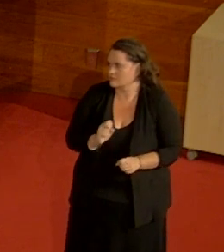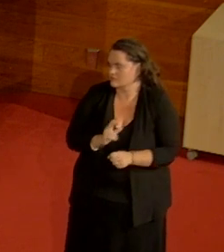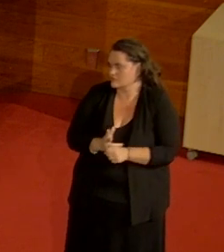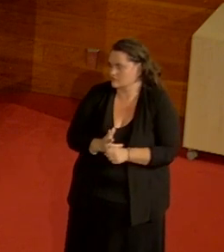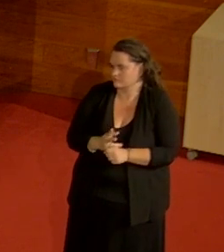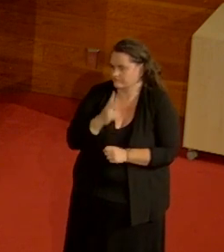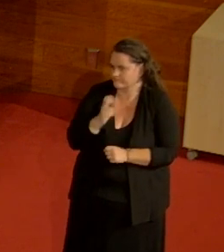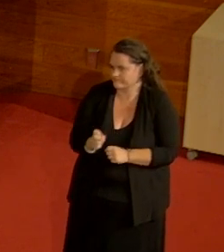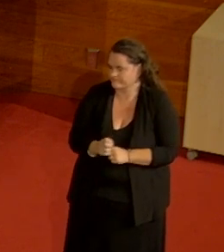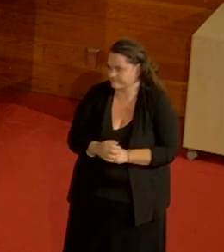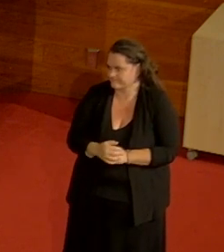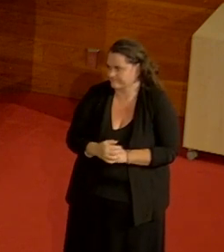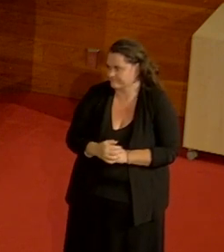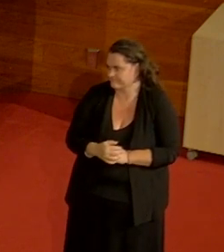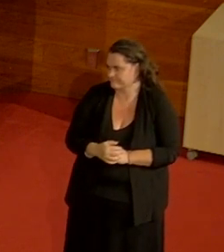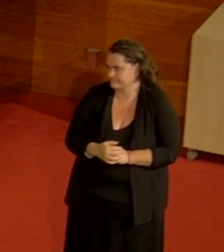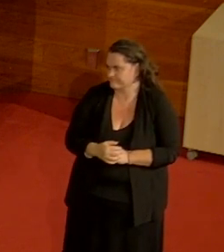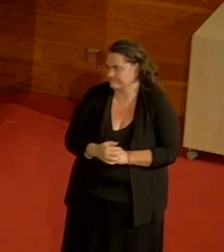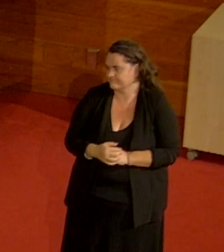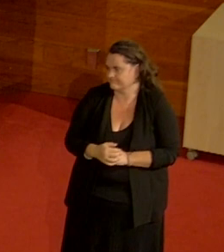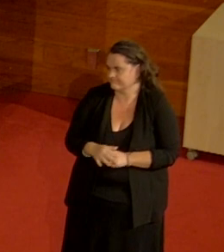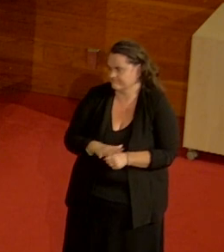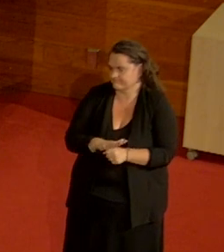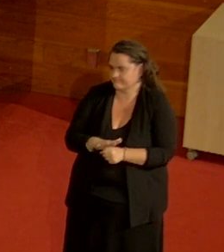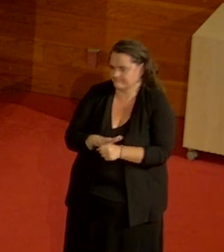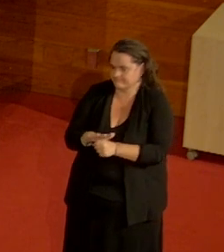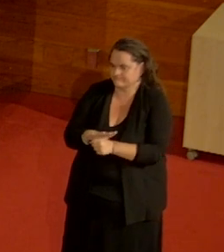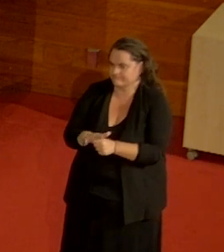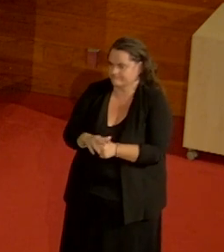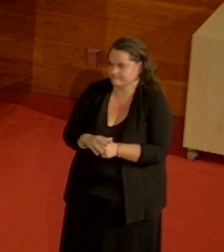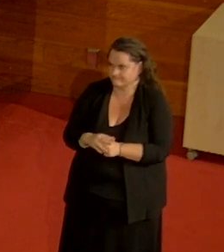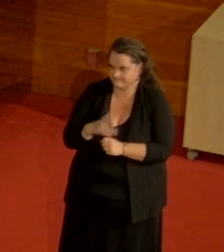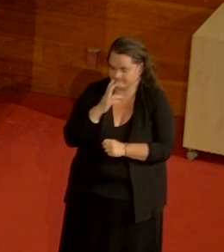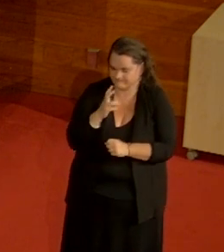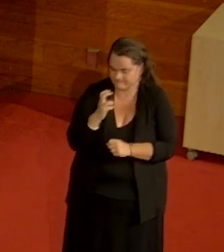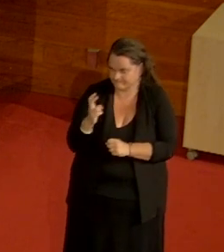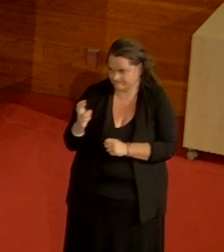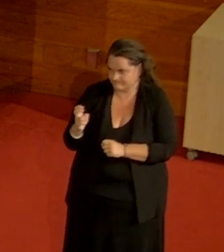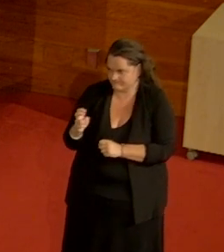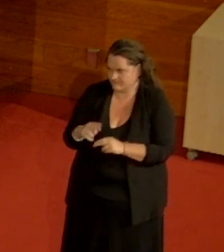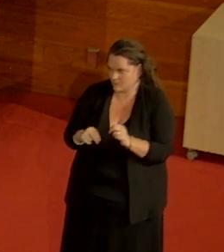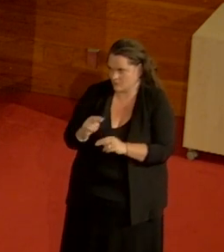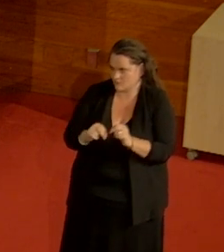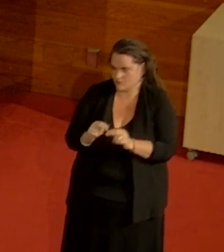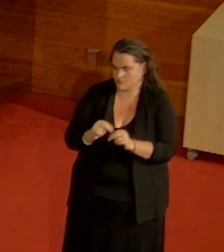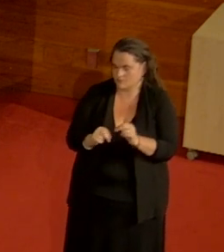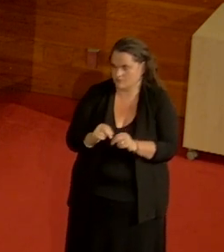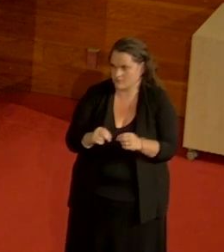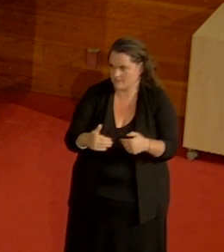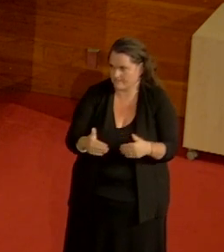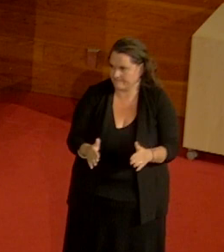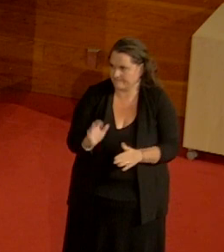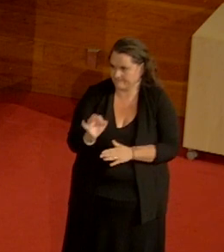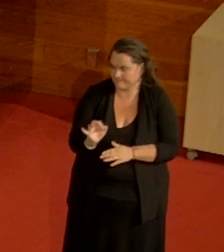encontramos en relación a a crear esos espacios de eh de construcción de marcos de